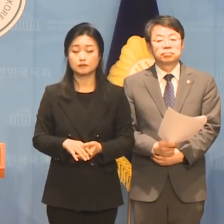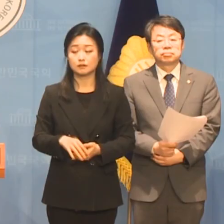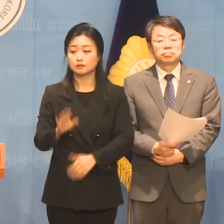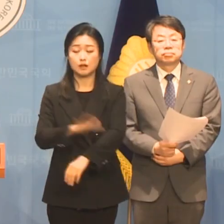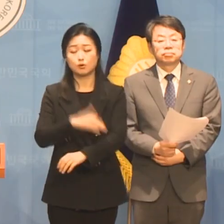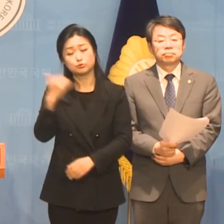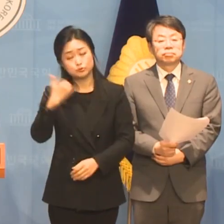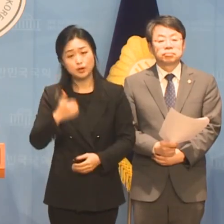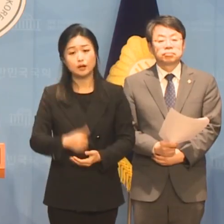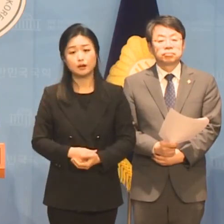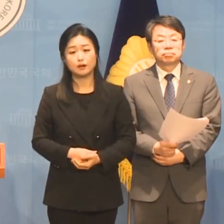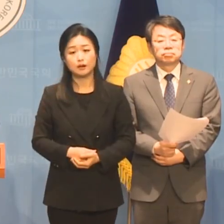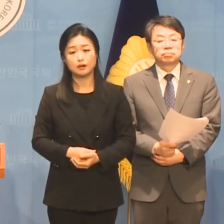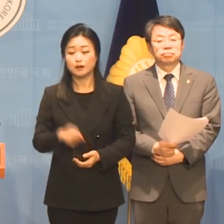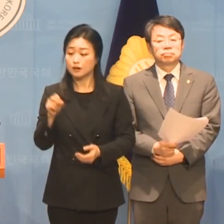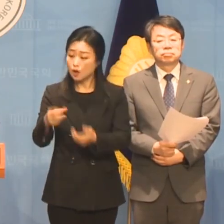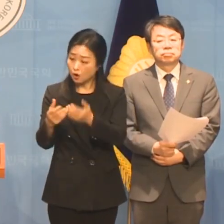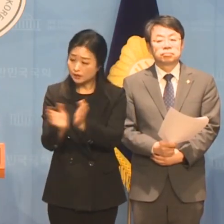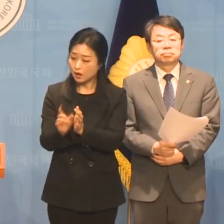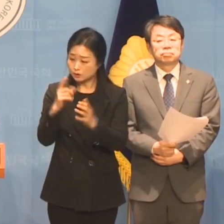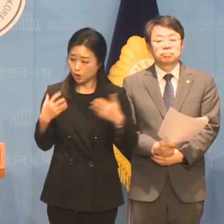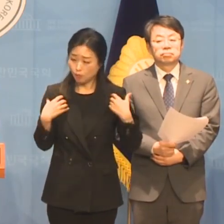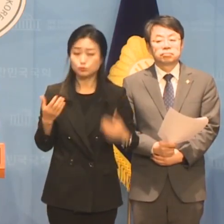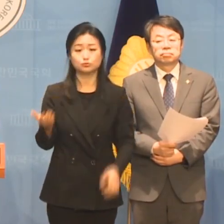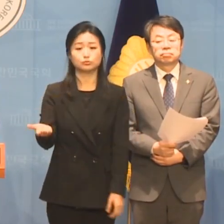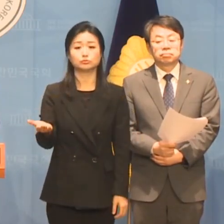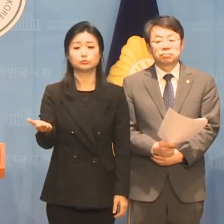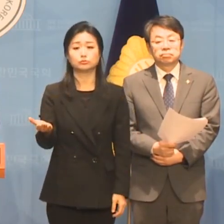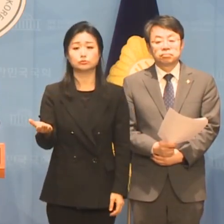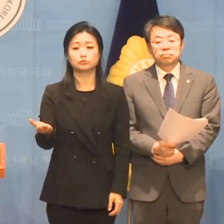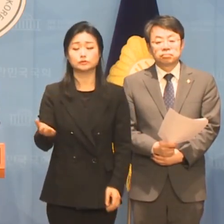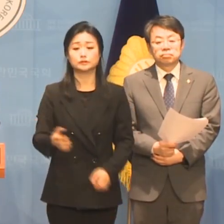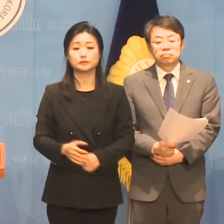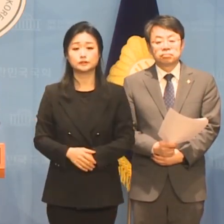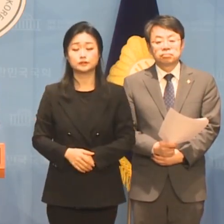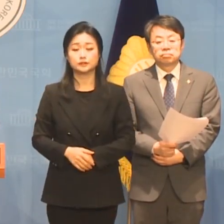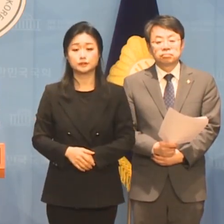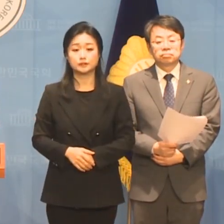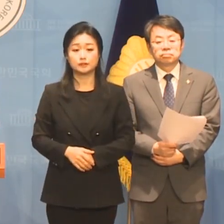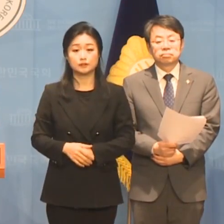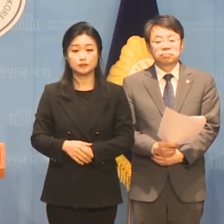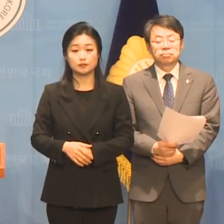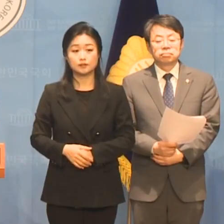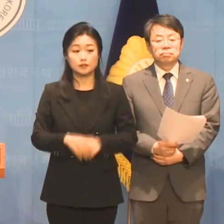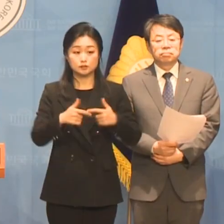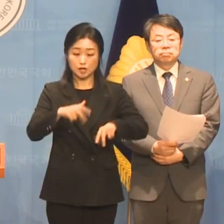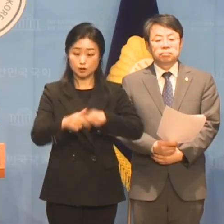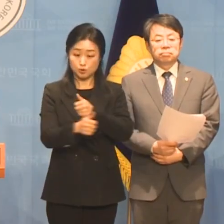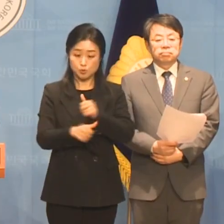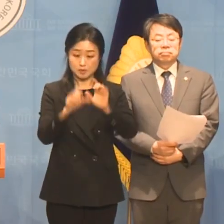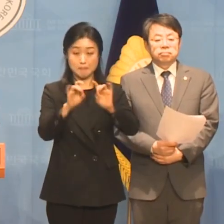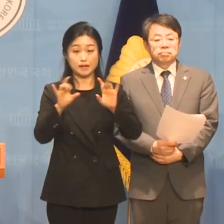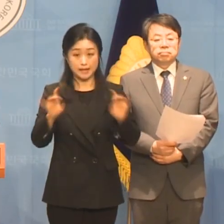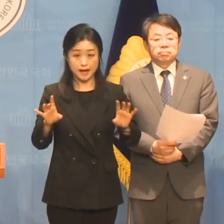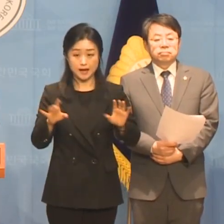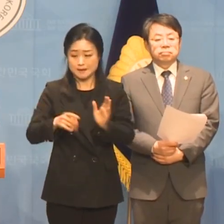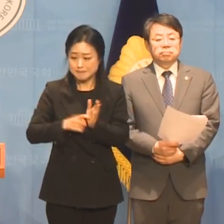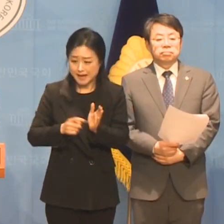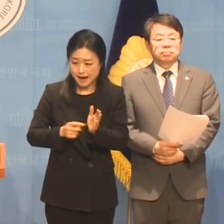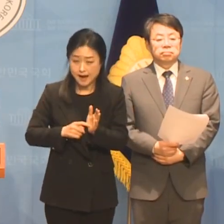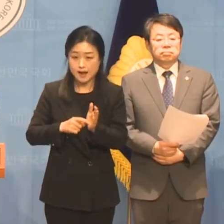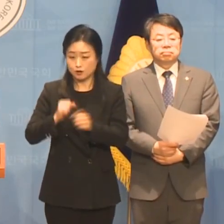누구보다 중대한 책임이 있는 정부 여당 아닙니까? 현재 다른 상임위에서는 정부와 여당이 비상계엄